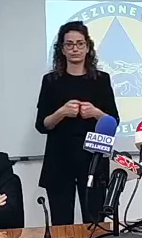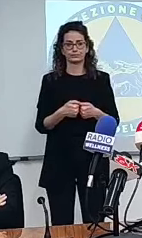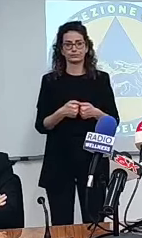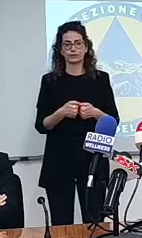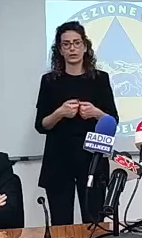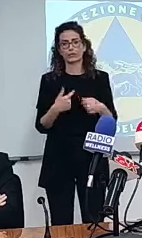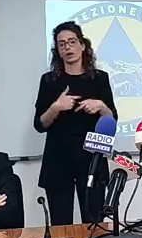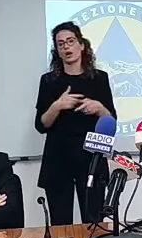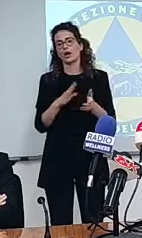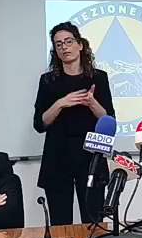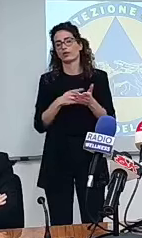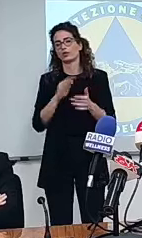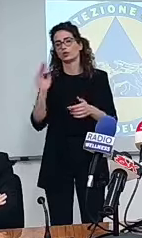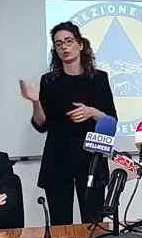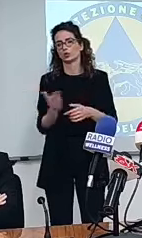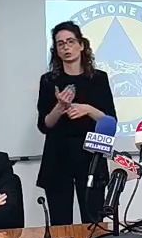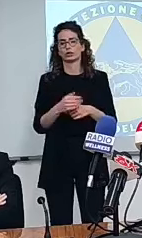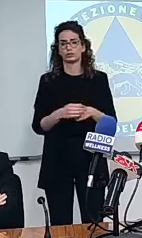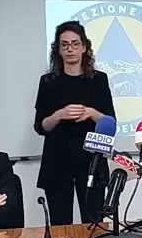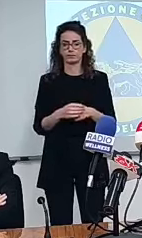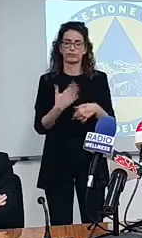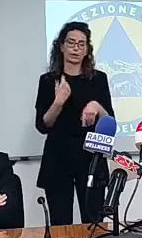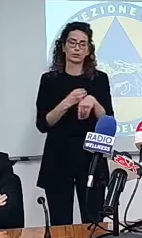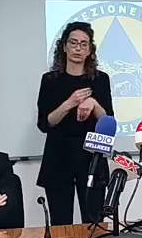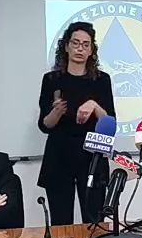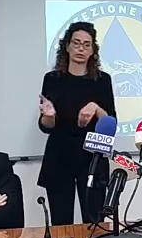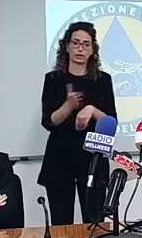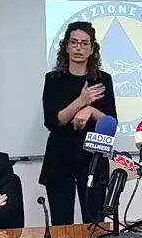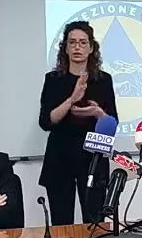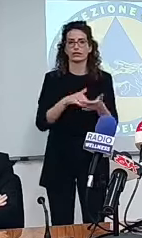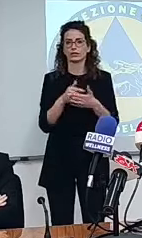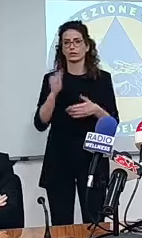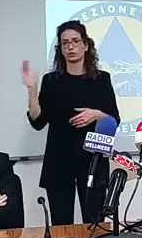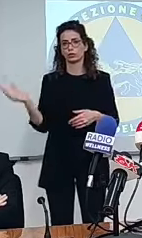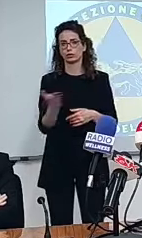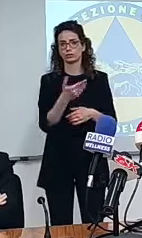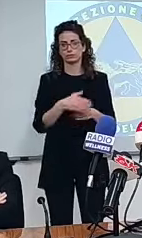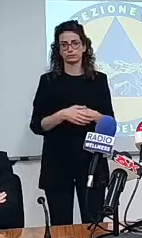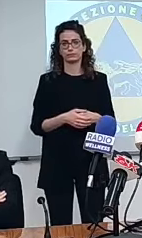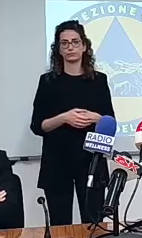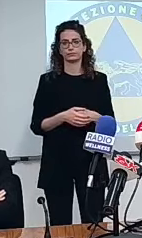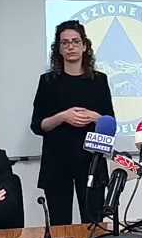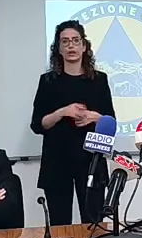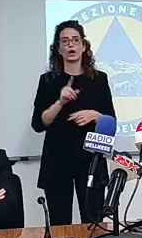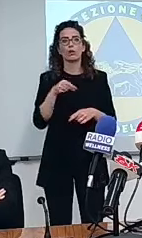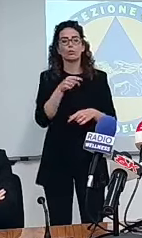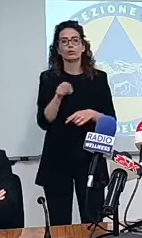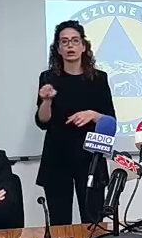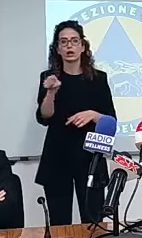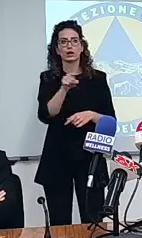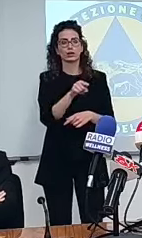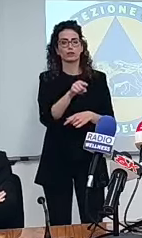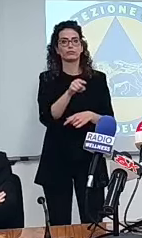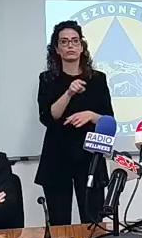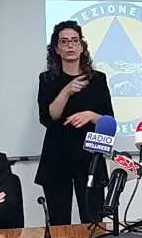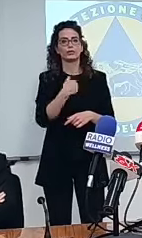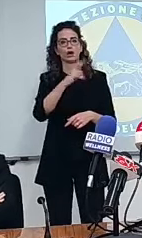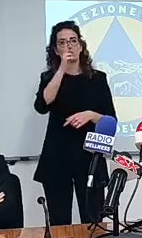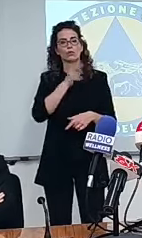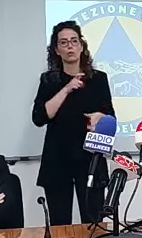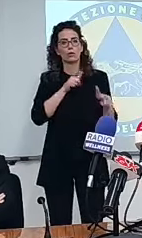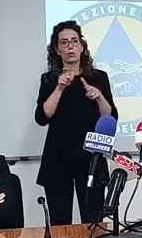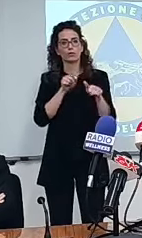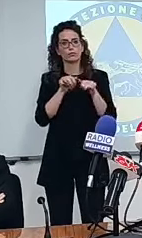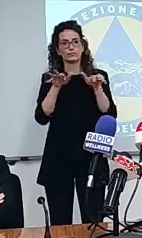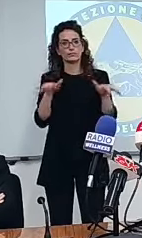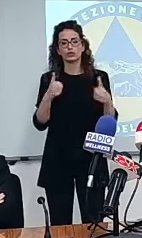Ma vale per tutti, al di là delle battute, vale per tutti, cioè, anche per voi che poi avete il ruolo dei comunicatori,